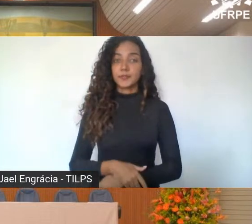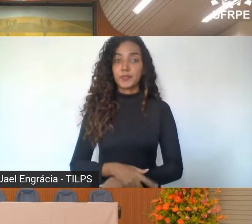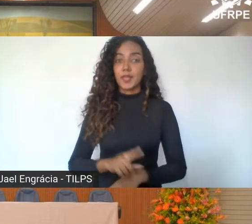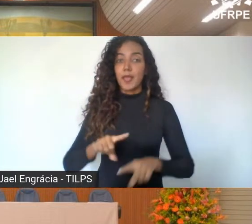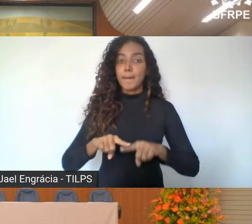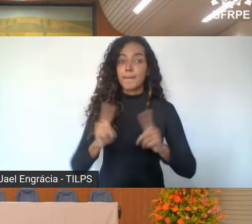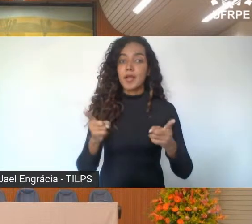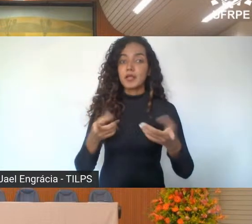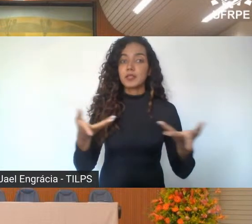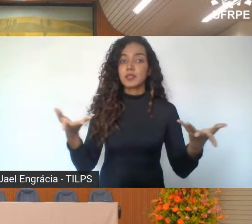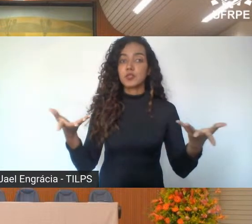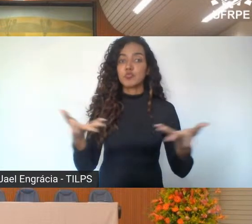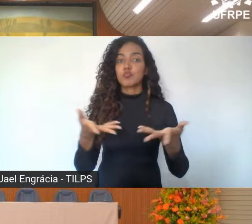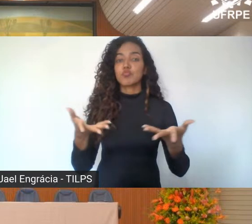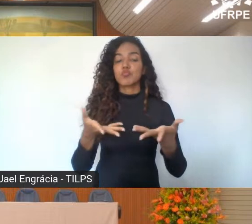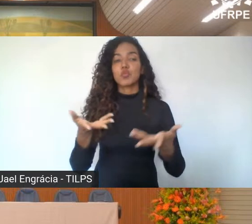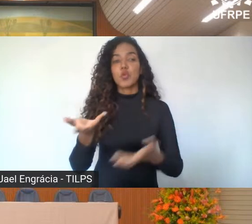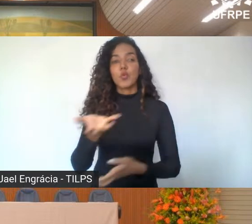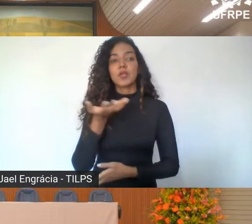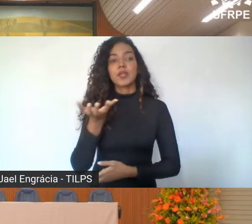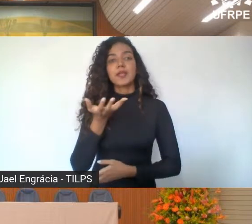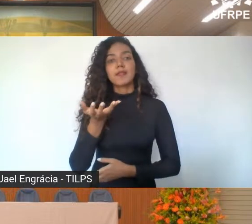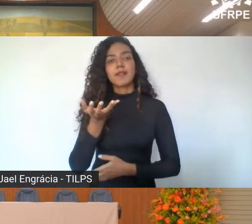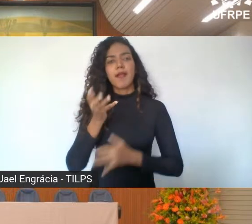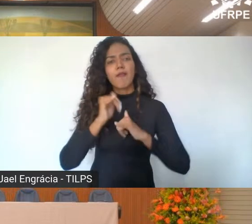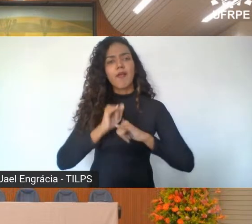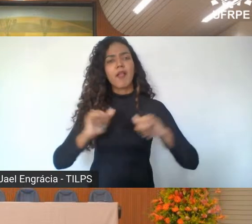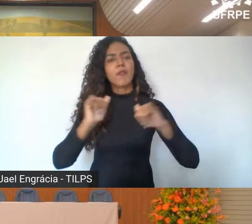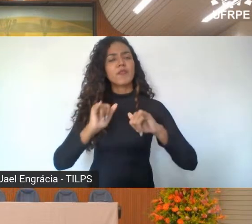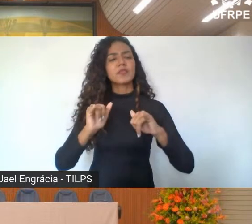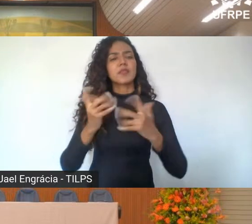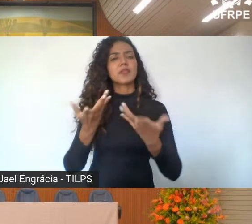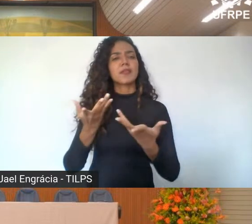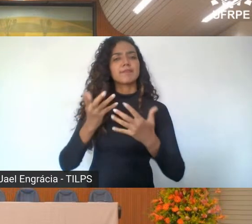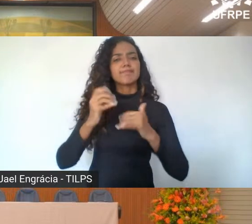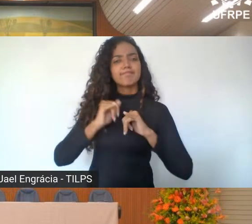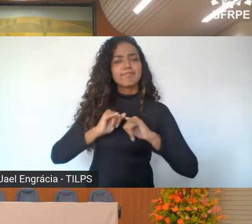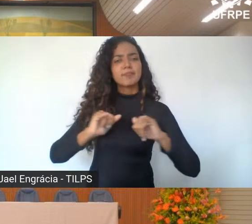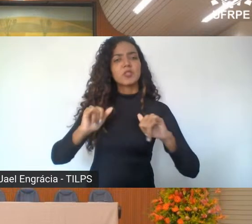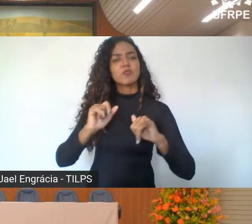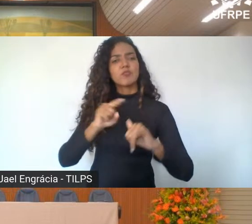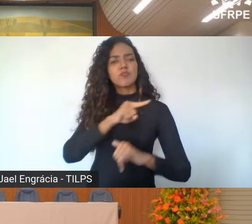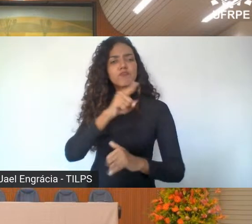trazer para vocês uma palavra de confiança, uma palavra de